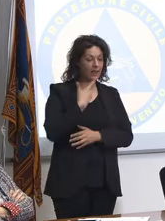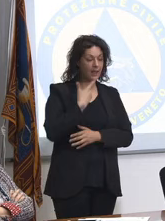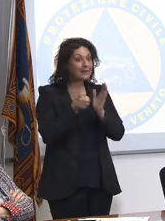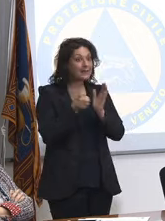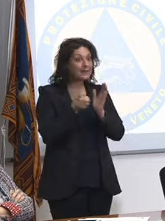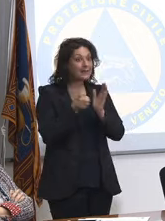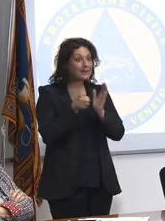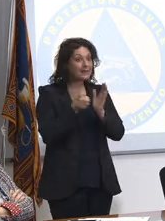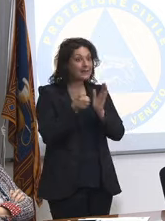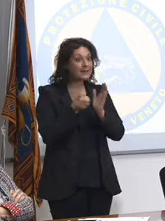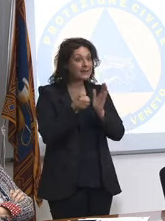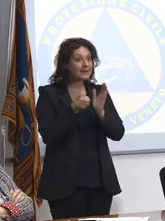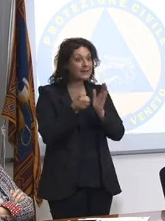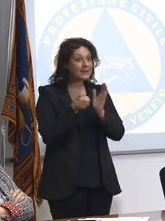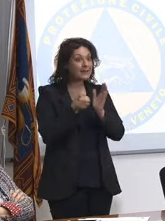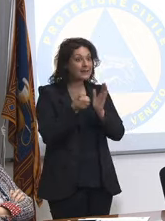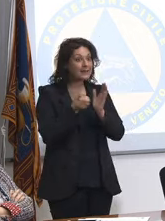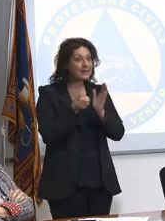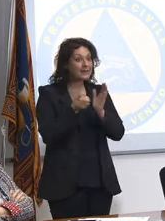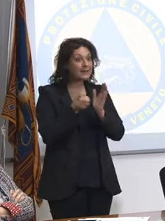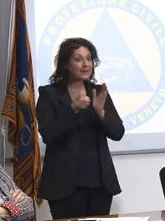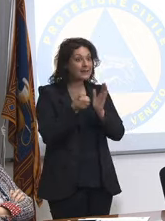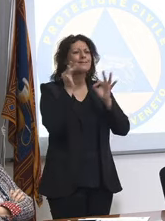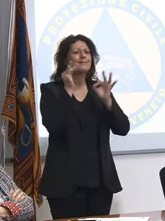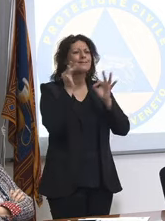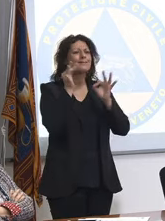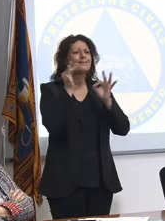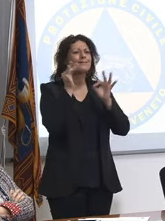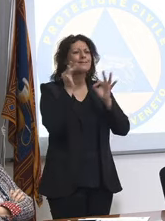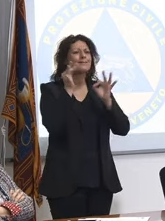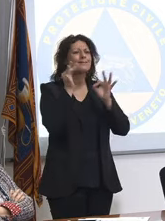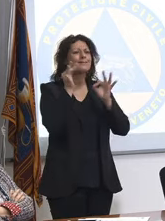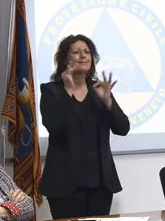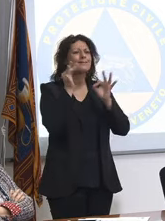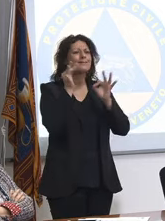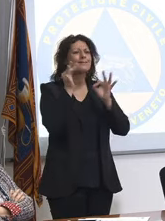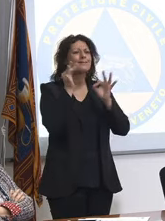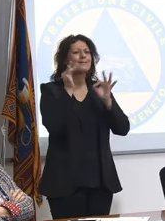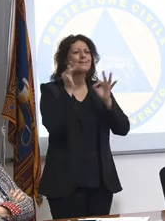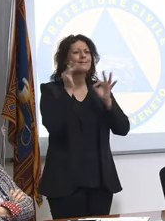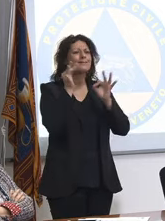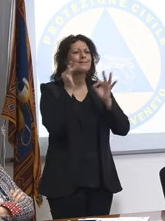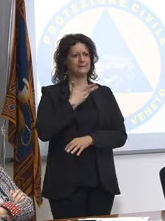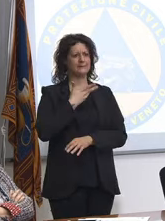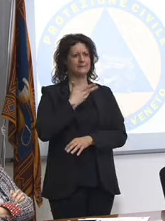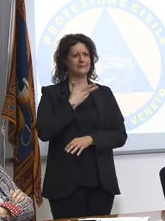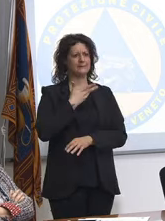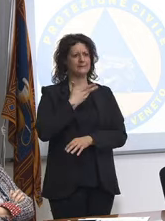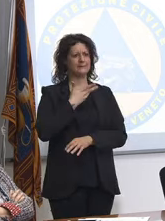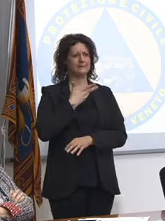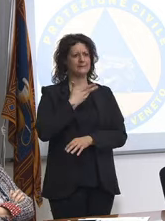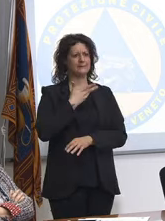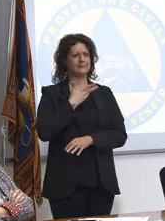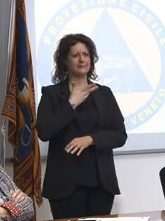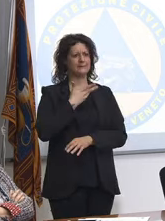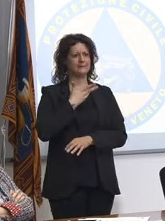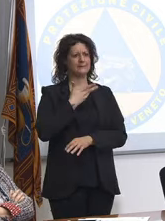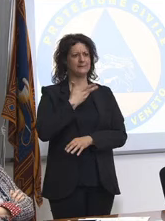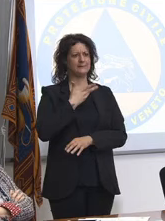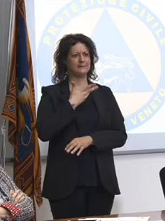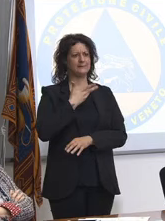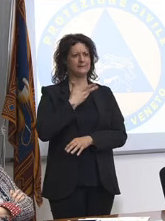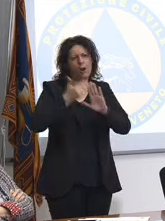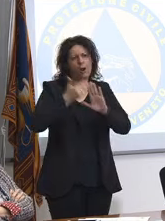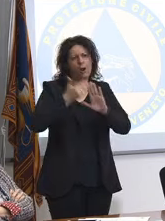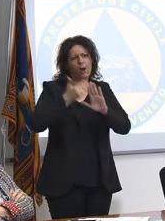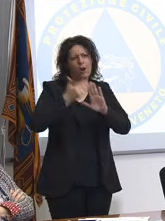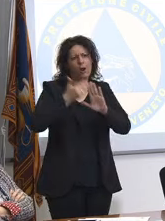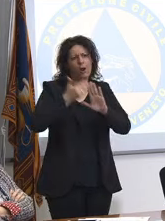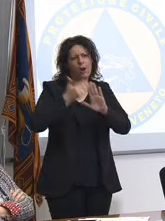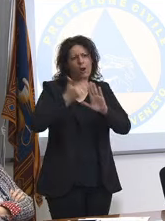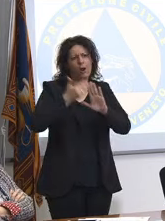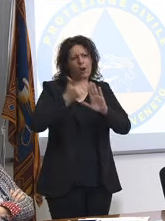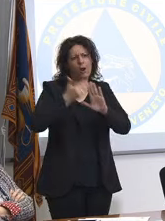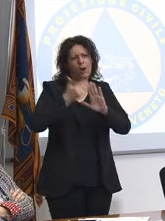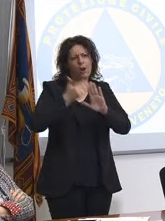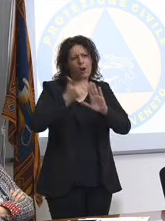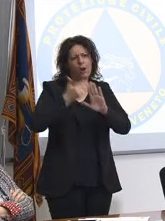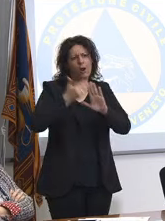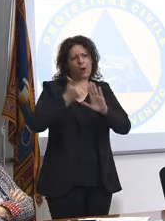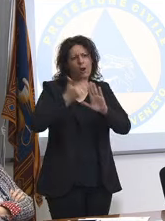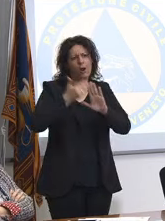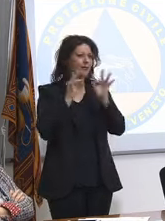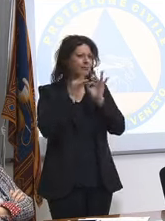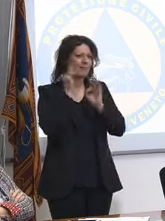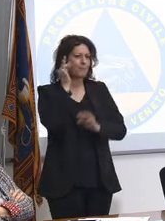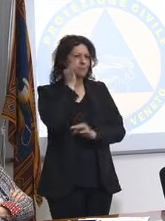Galli, nessuno. I tamponi sono più vecchi di noi. Cioè, storicamente si fanno i tamponi per andare a intercettare i